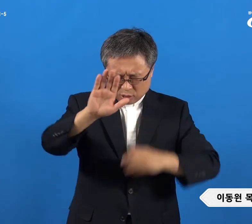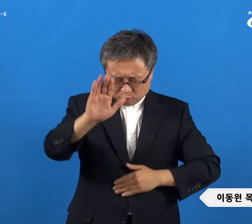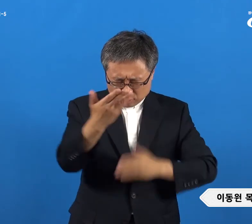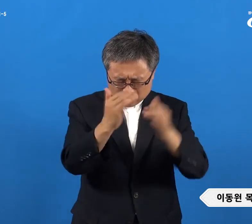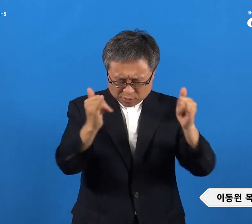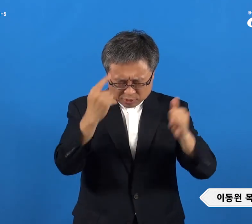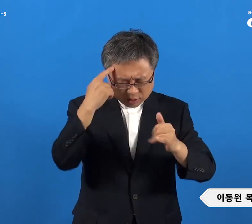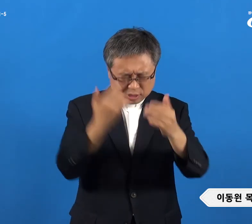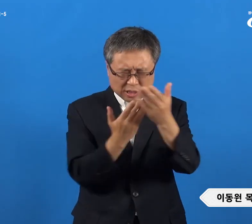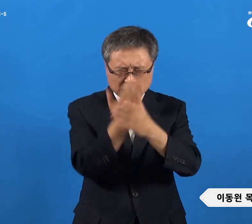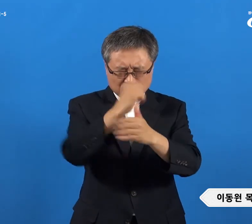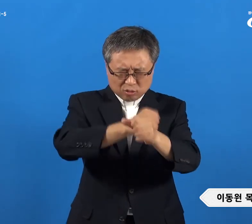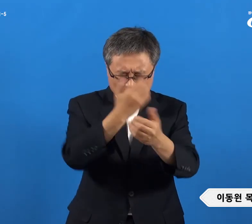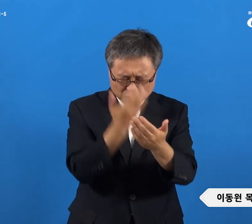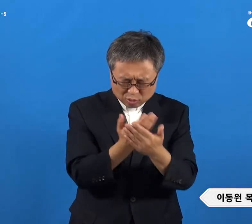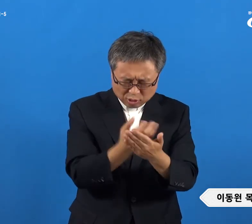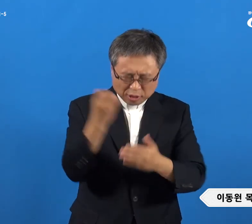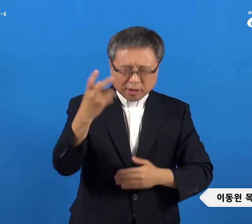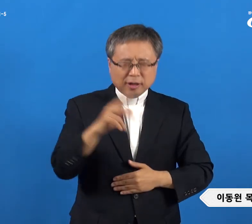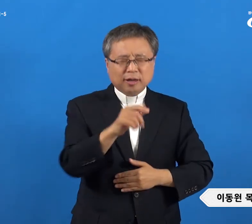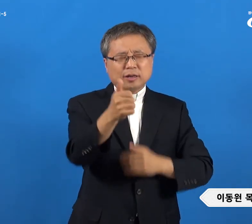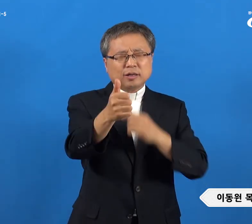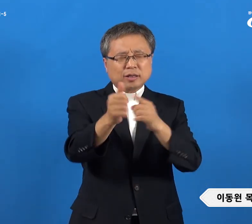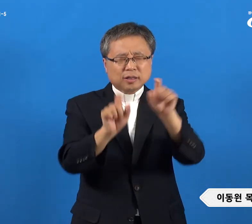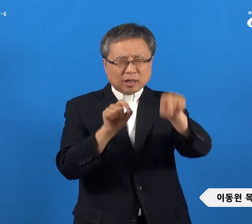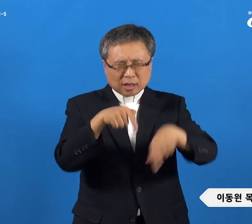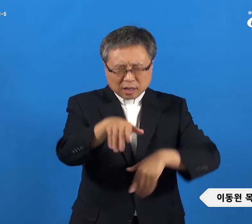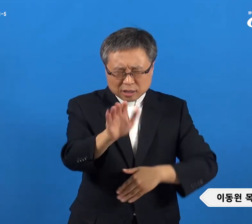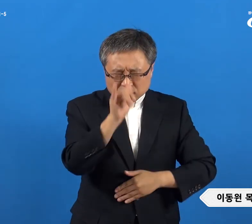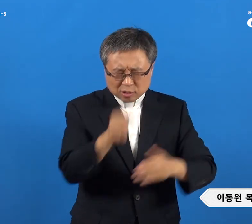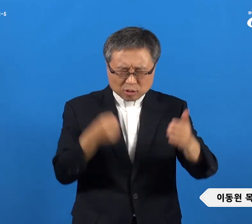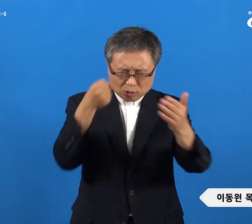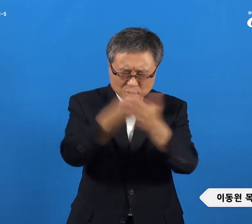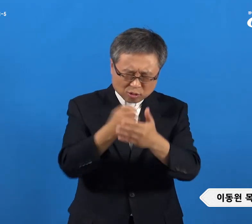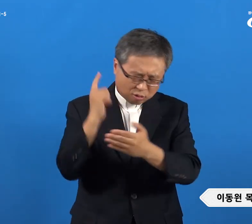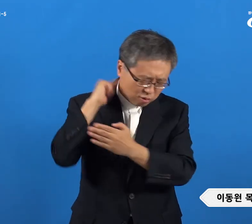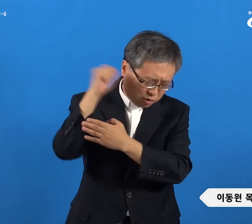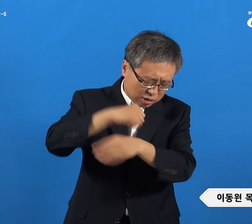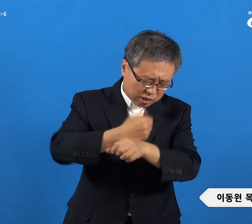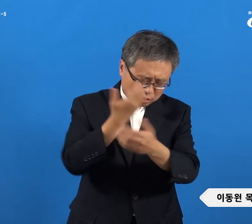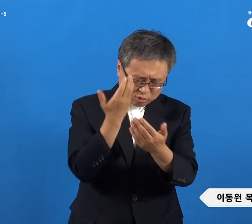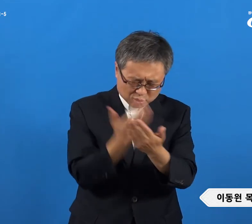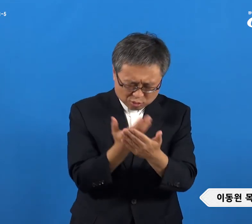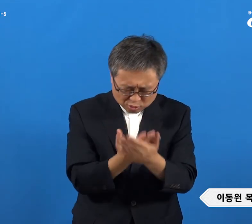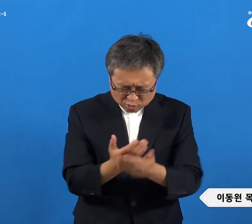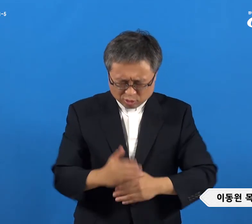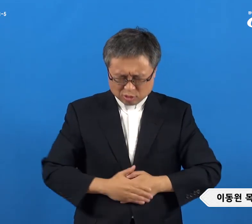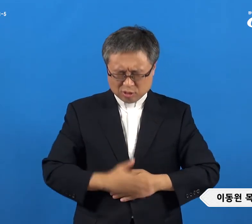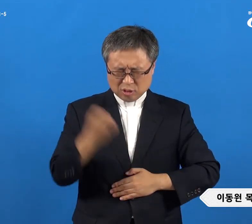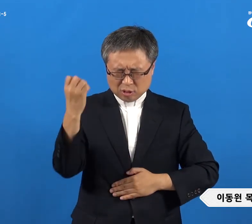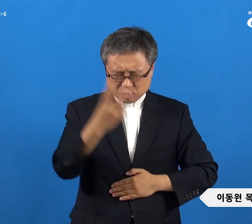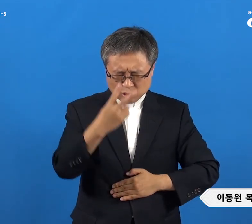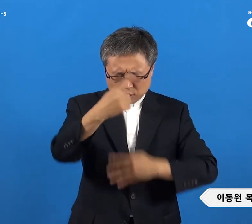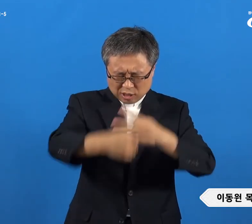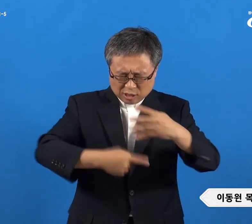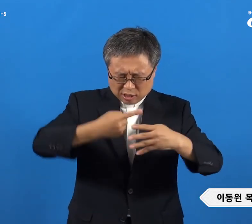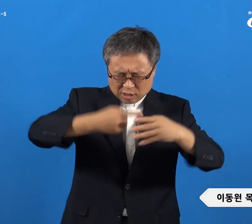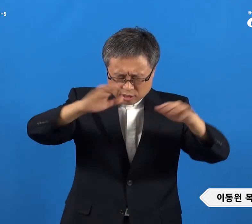하시고 그리고 그에게 다가갈 수 있는 용기를 허락해 주시옵소서. 그리고 이 가을 성령께서